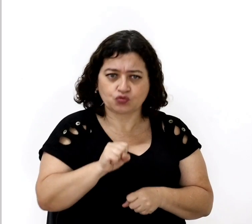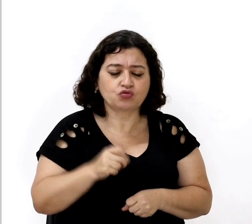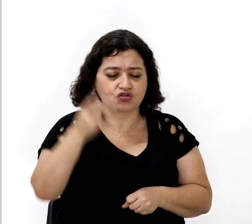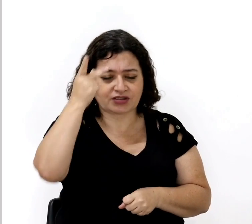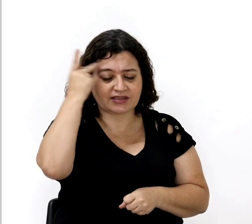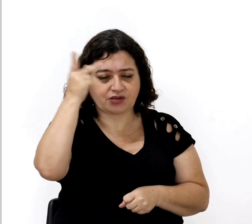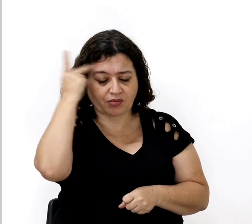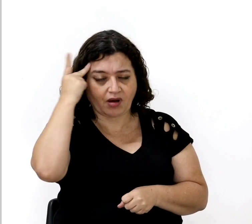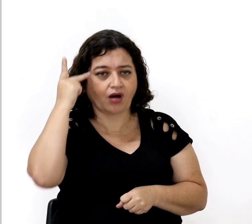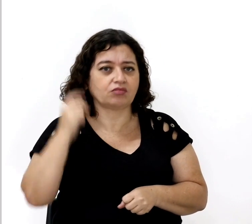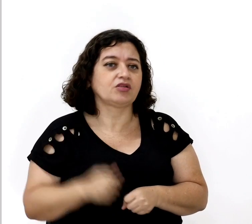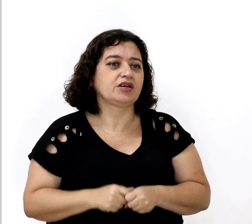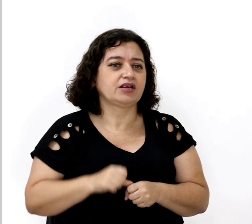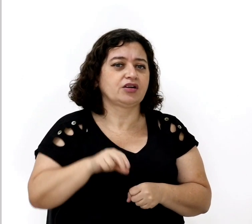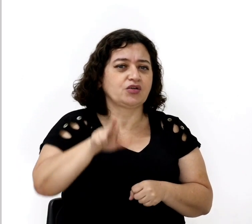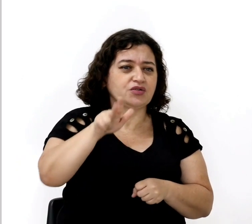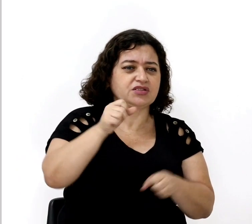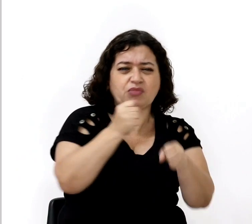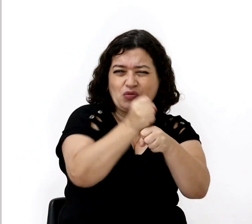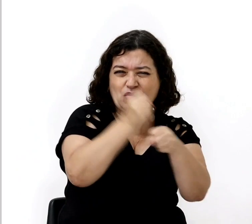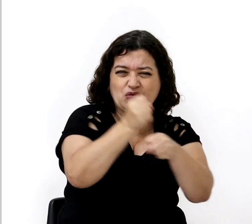construtores, que era dessa área de